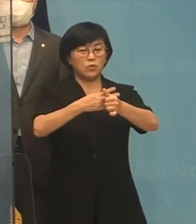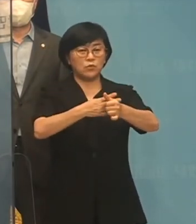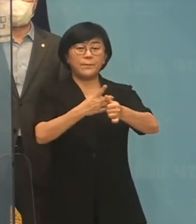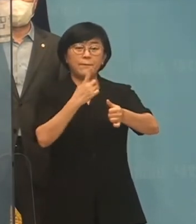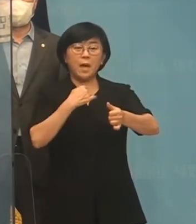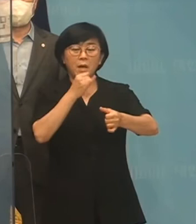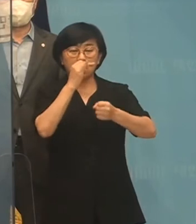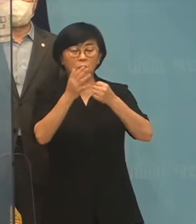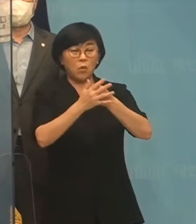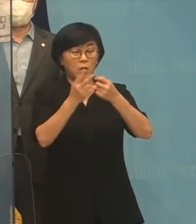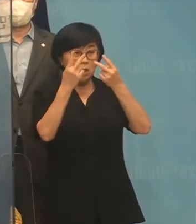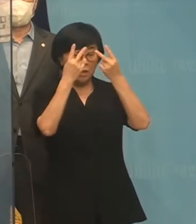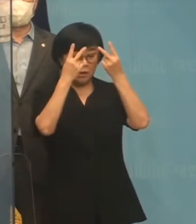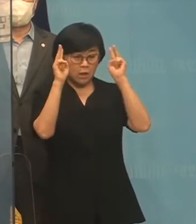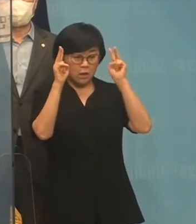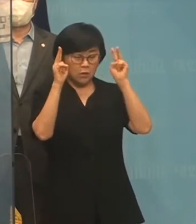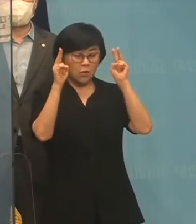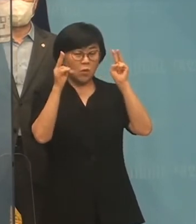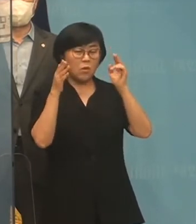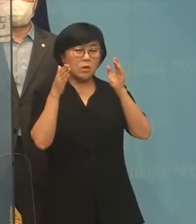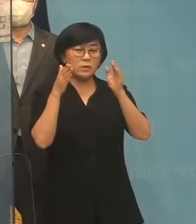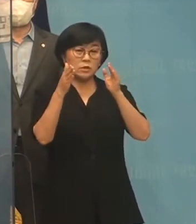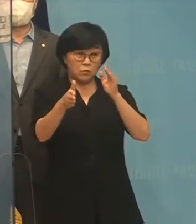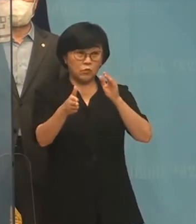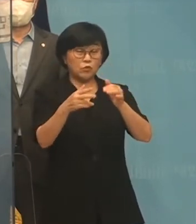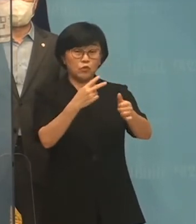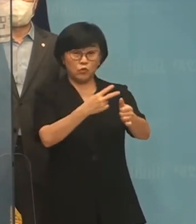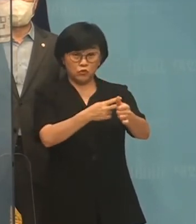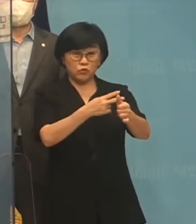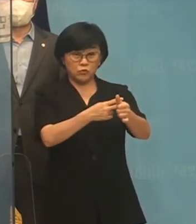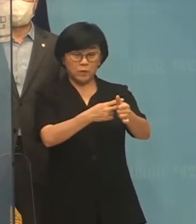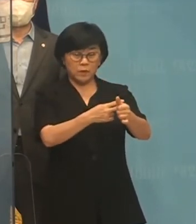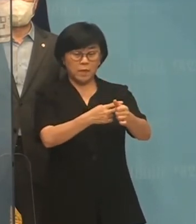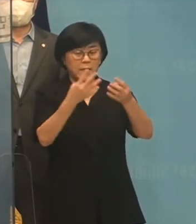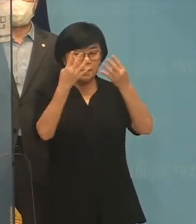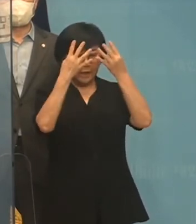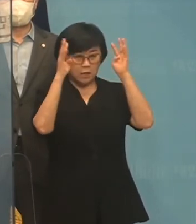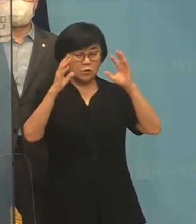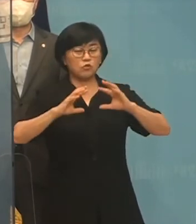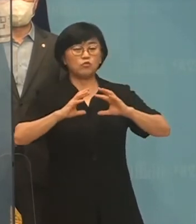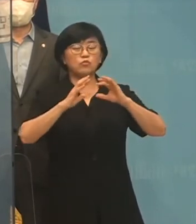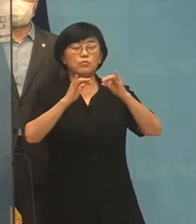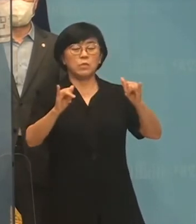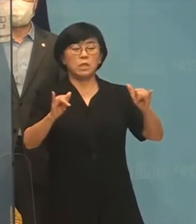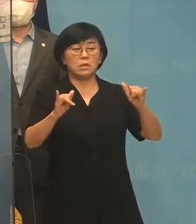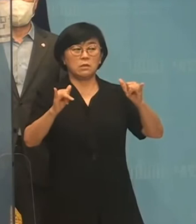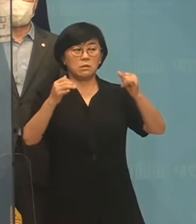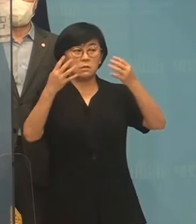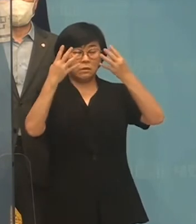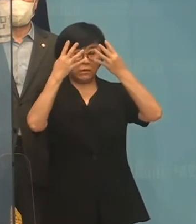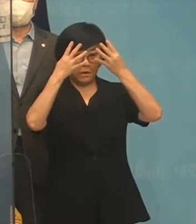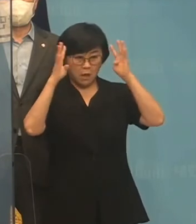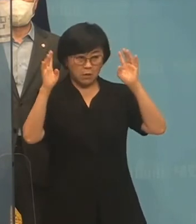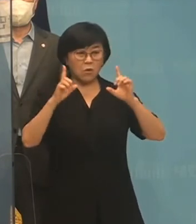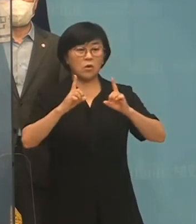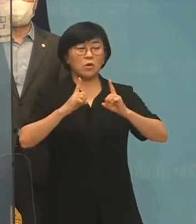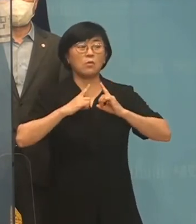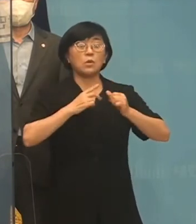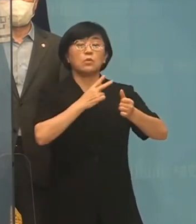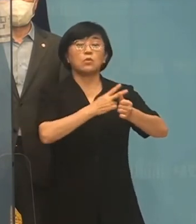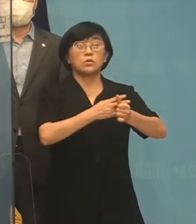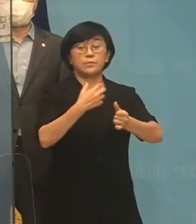이 2년제 전문대학교 강사를 바탕으로 해서 4년제 국민대학교 겸임교수가 되었다는